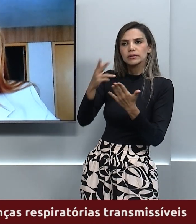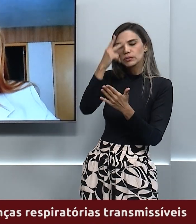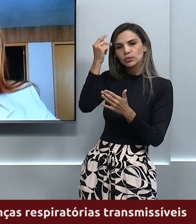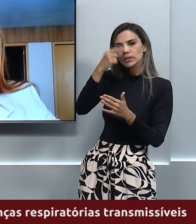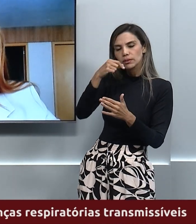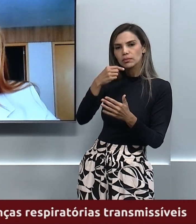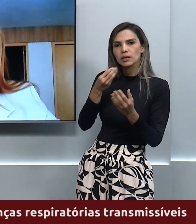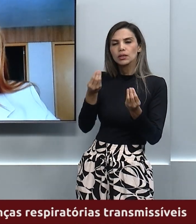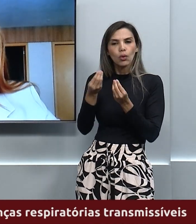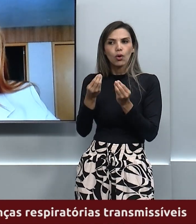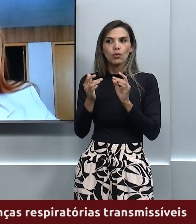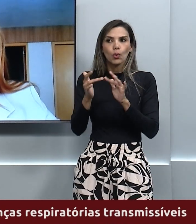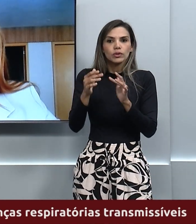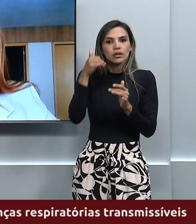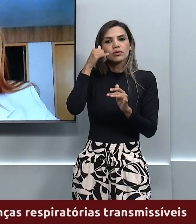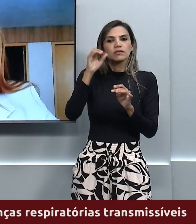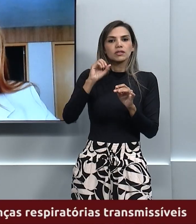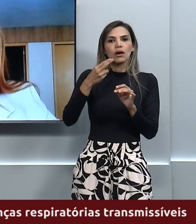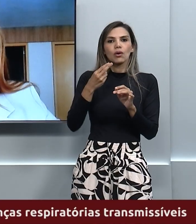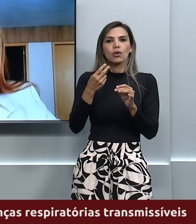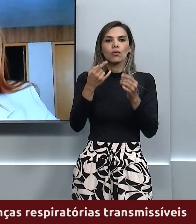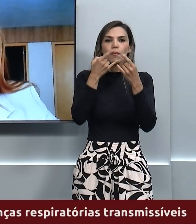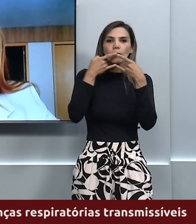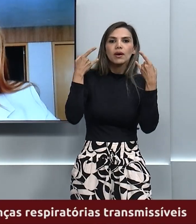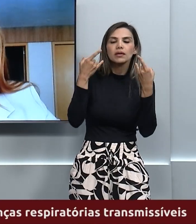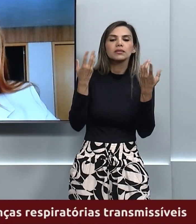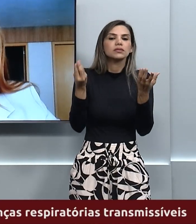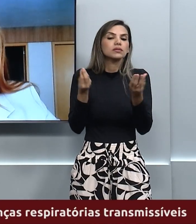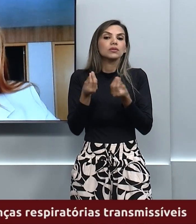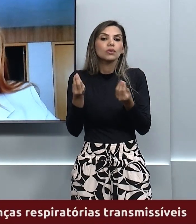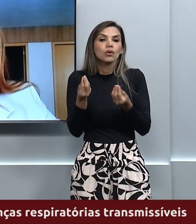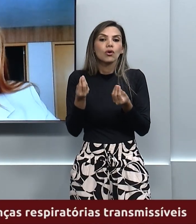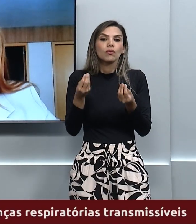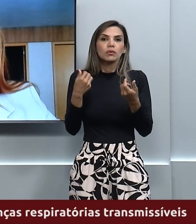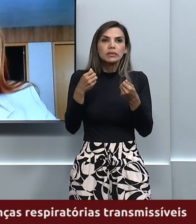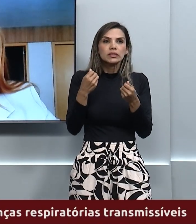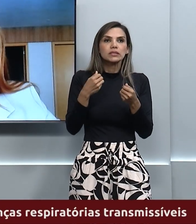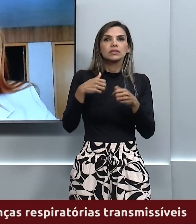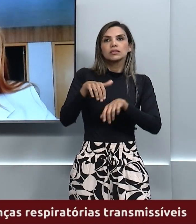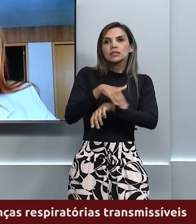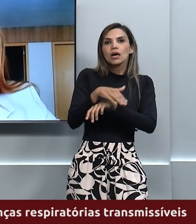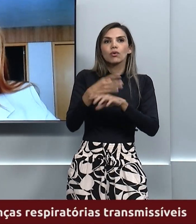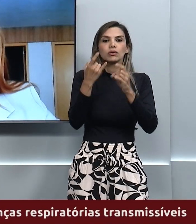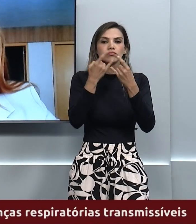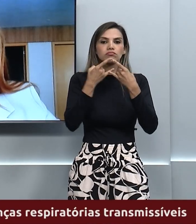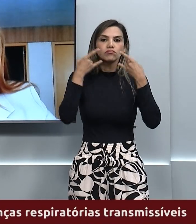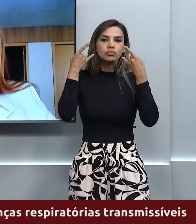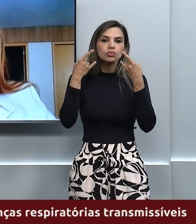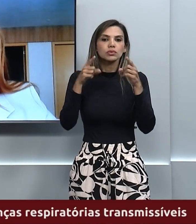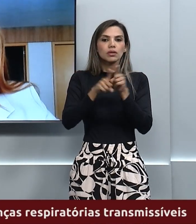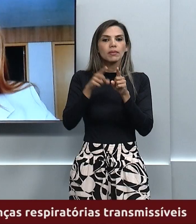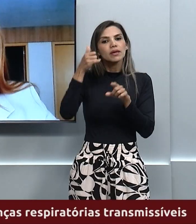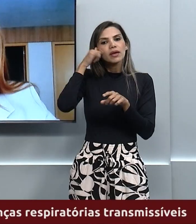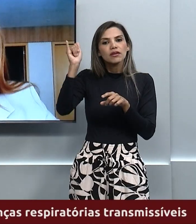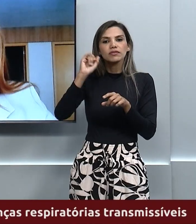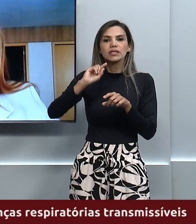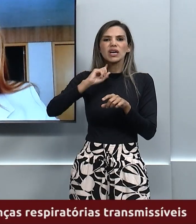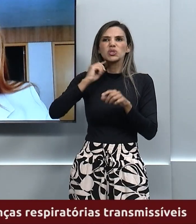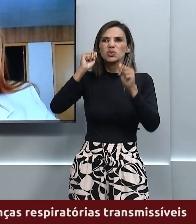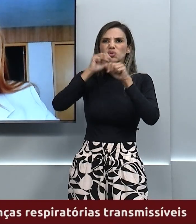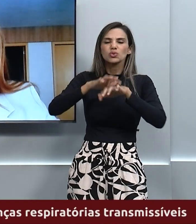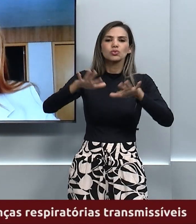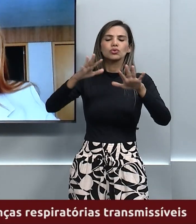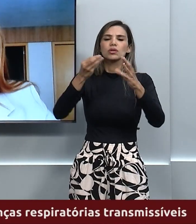contato, usar máscara, principalmente a pessoa que tem sintomas. É importante sair de máscara na rua, por exemplo, né, para evitar a poluição. Explica pra gente.